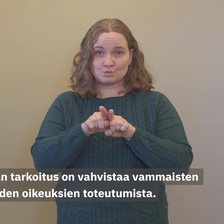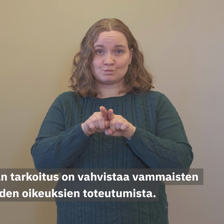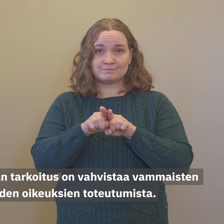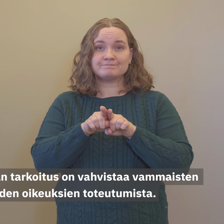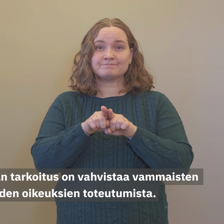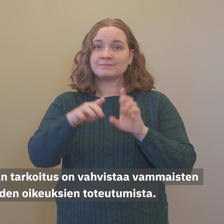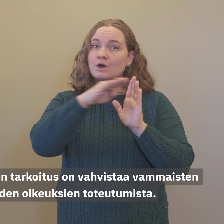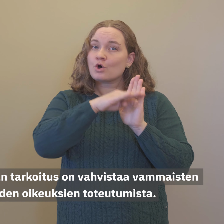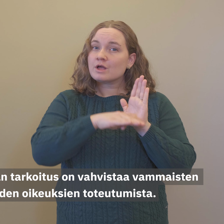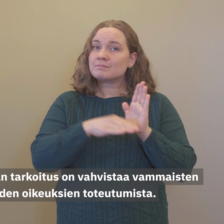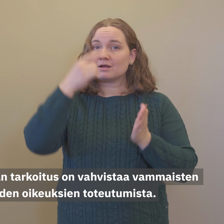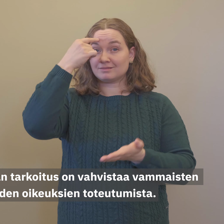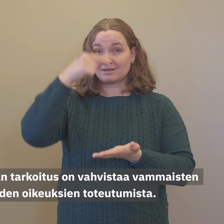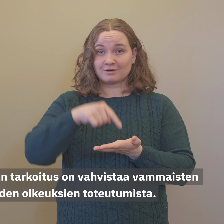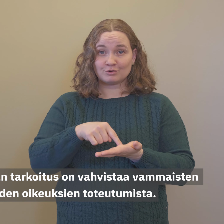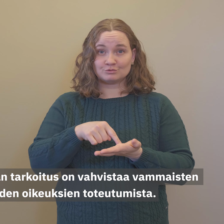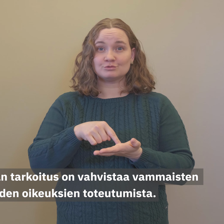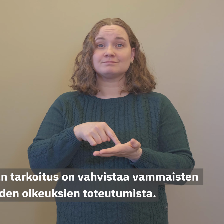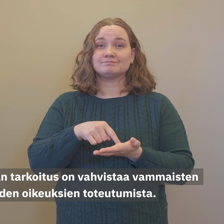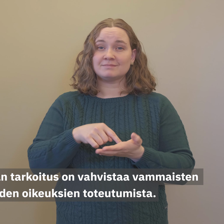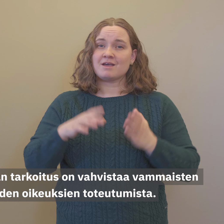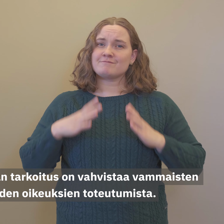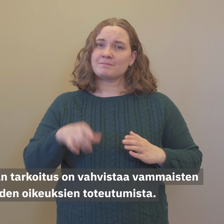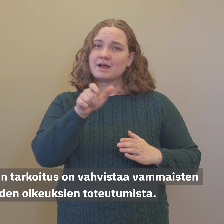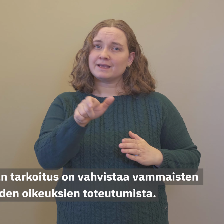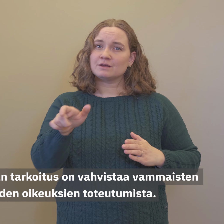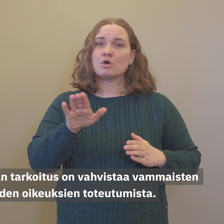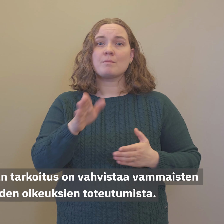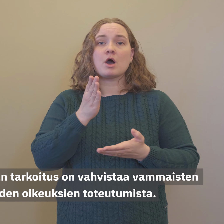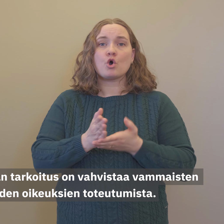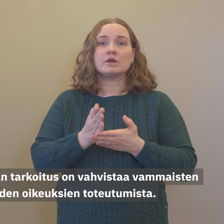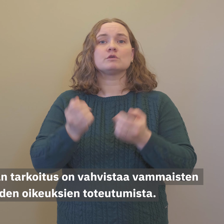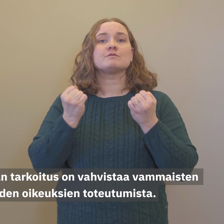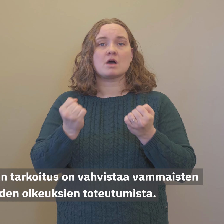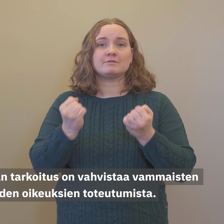Ohjelman tarkoitus on vahvistaa vammaisten henkilöiden oikeuksien toteutumista.